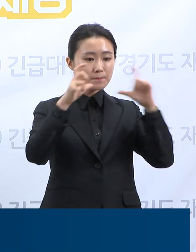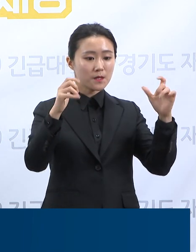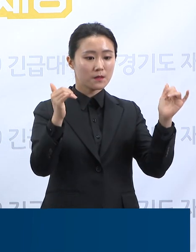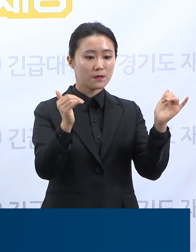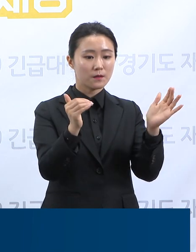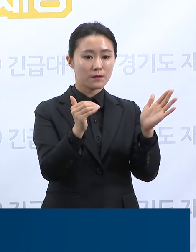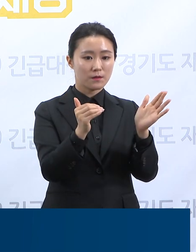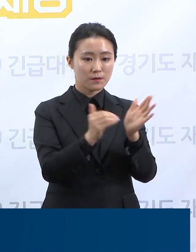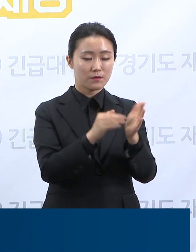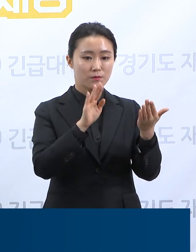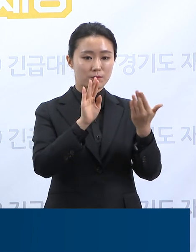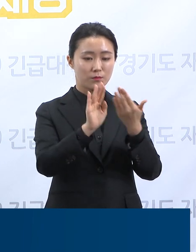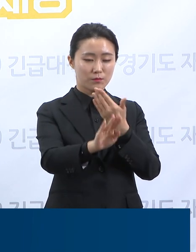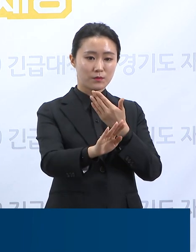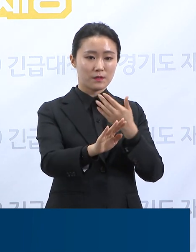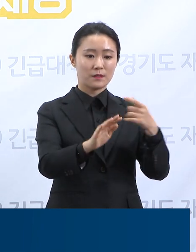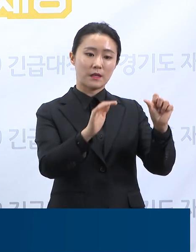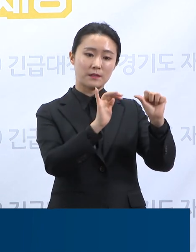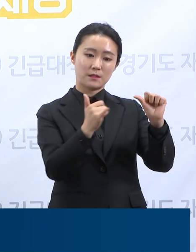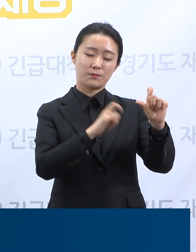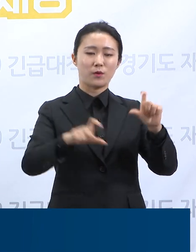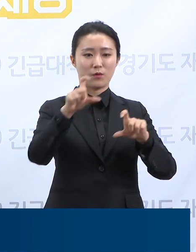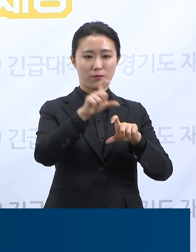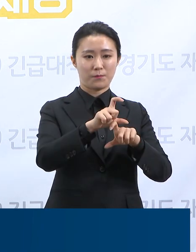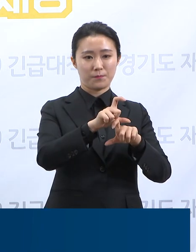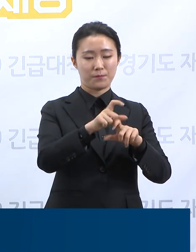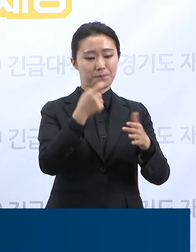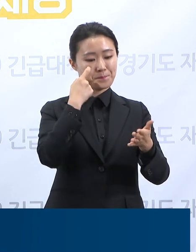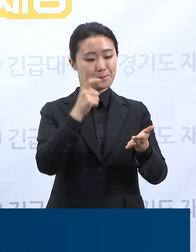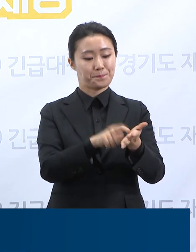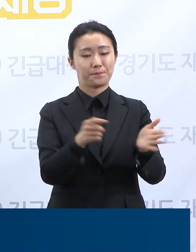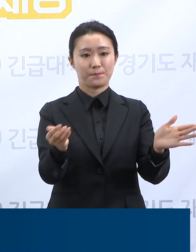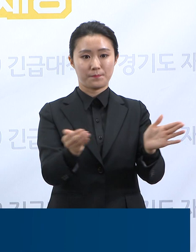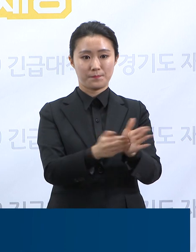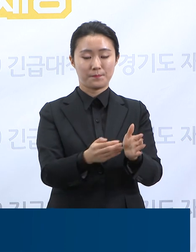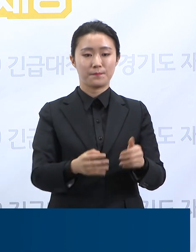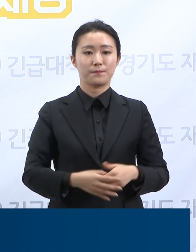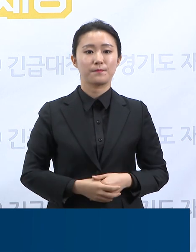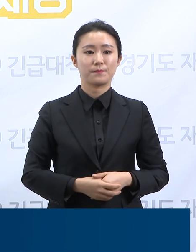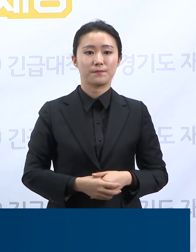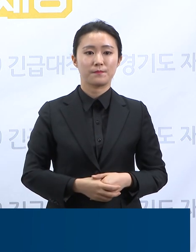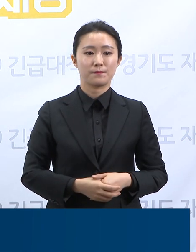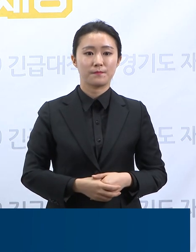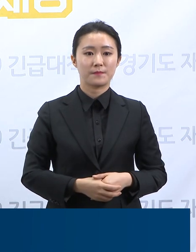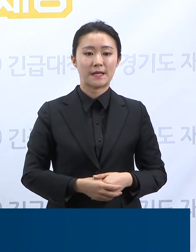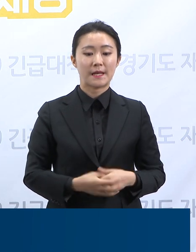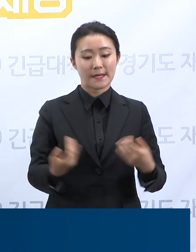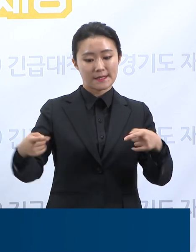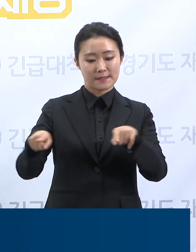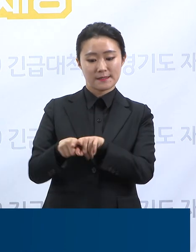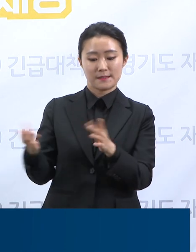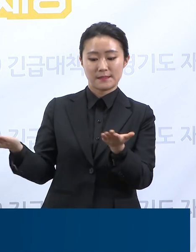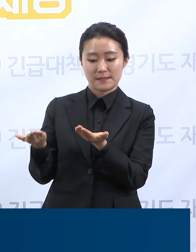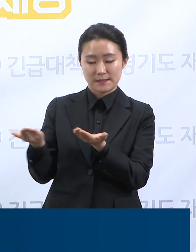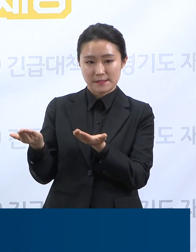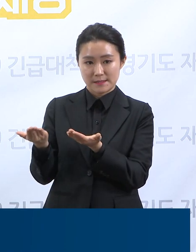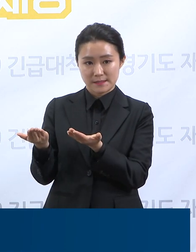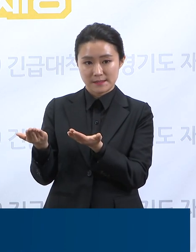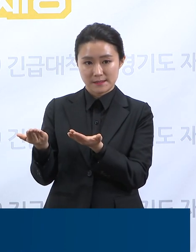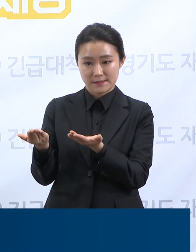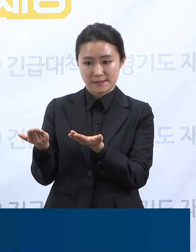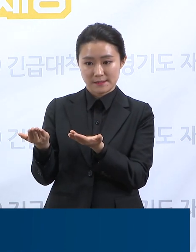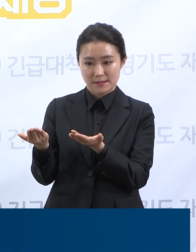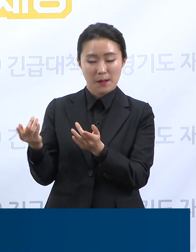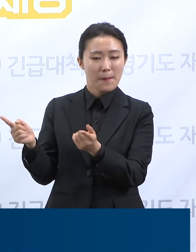확진되었습니다. 확진자 중 3명은 서울 거주 기 확진자와 같은 업체에 근무하며 접촉한 직장